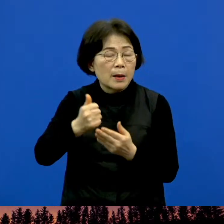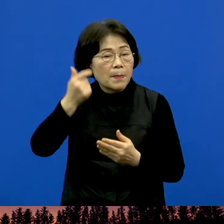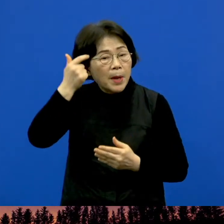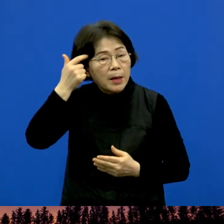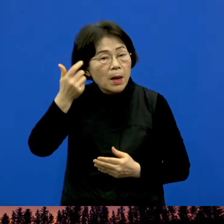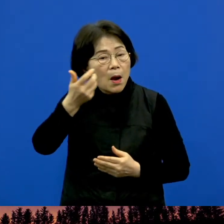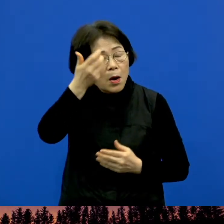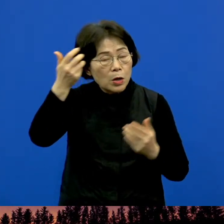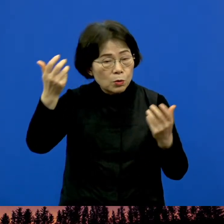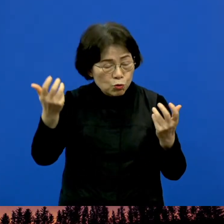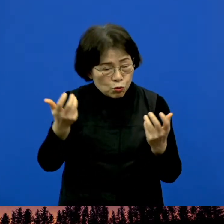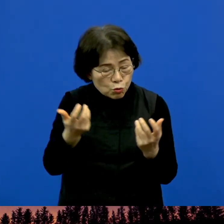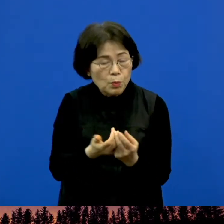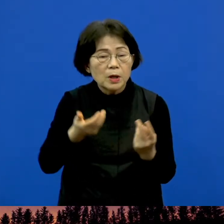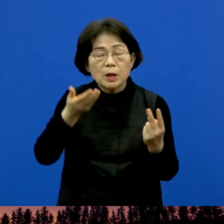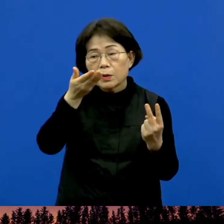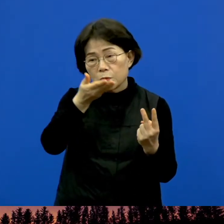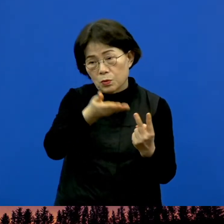충만하게 부어주셨다.